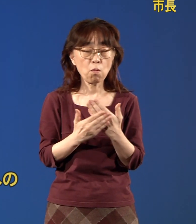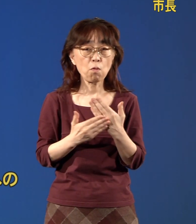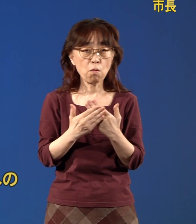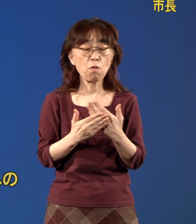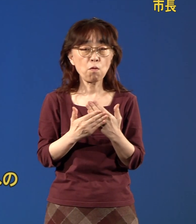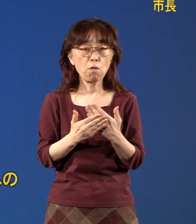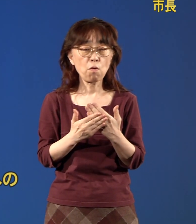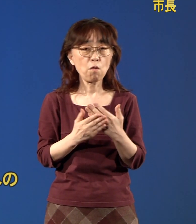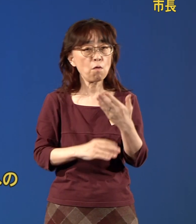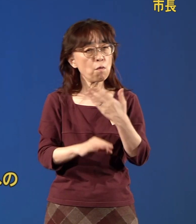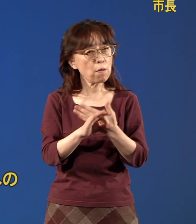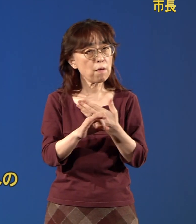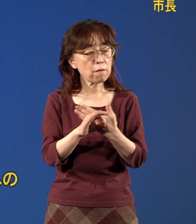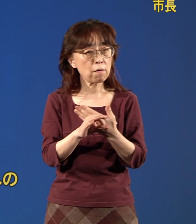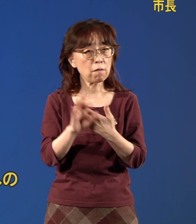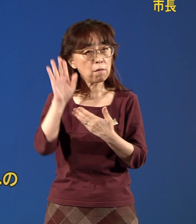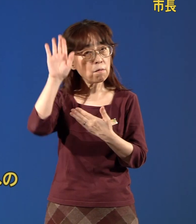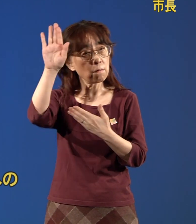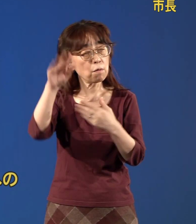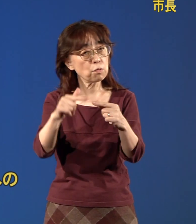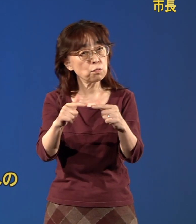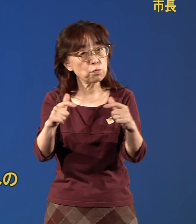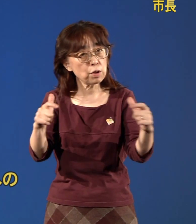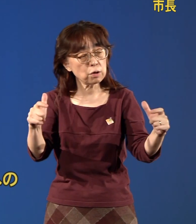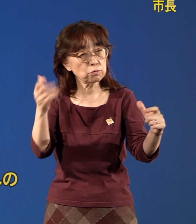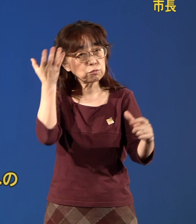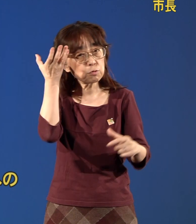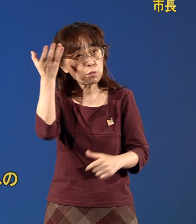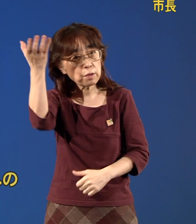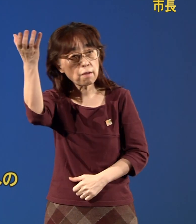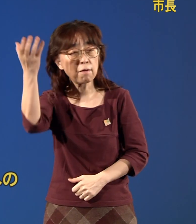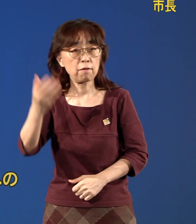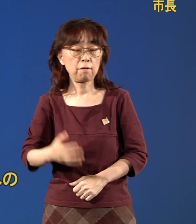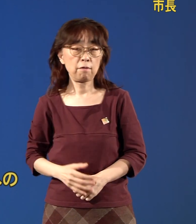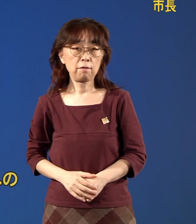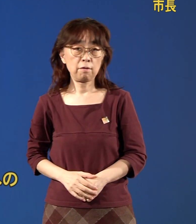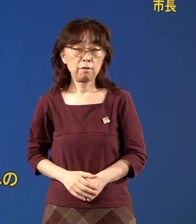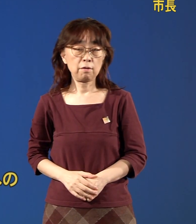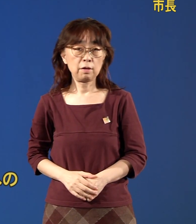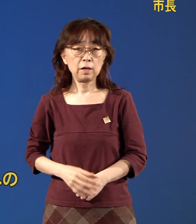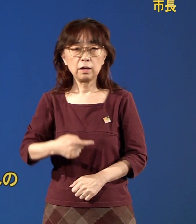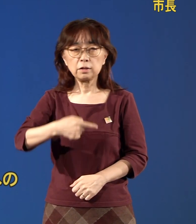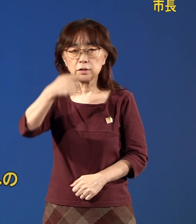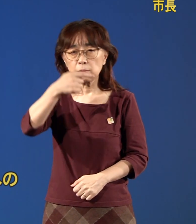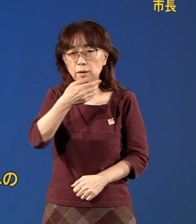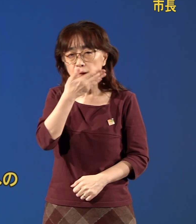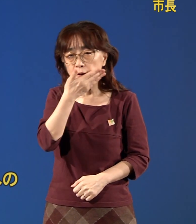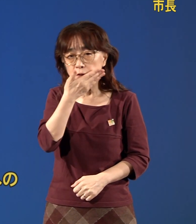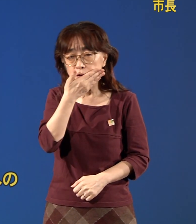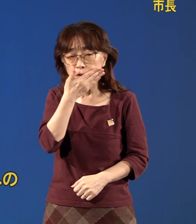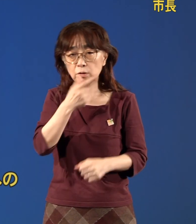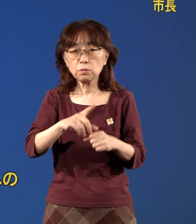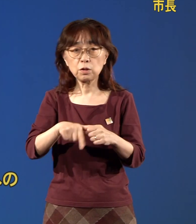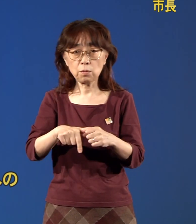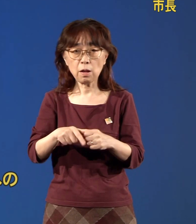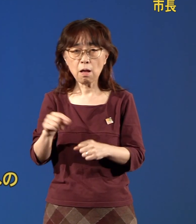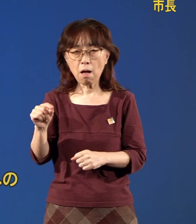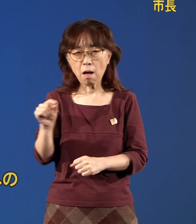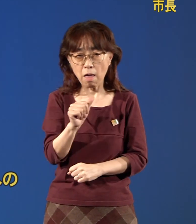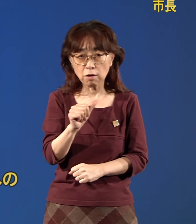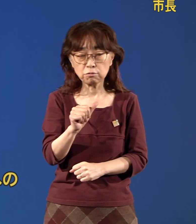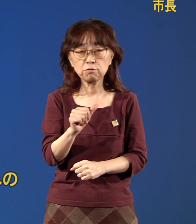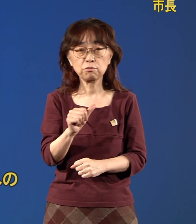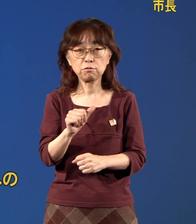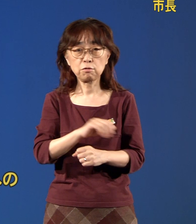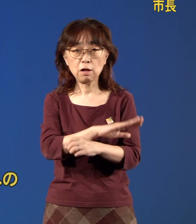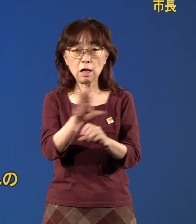ぱり増えてくるということを想定をしていかなきゃいけない。そうすると一番重要なのは、いち早く、感